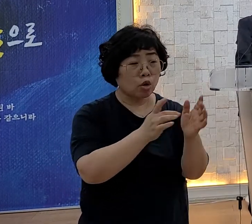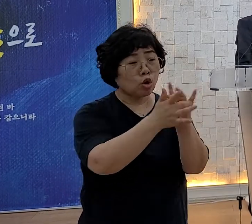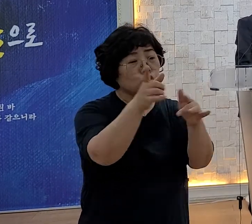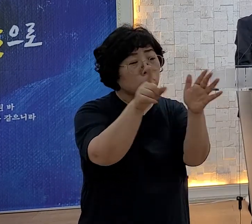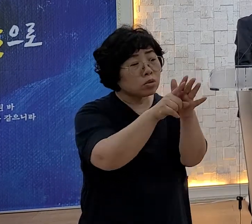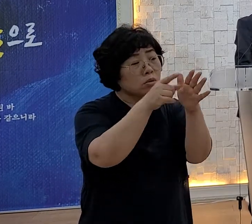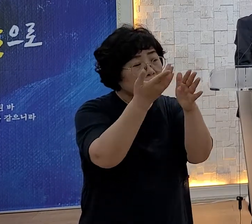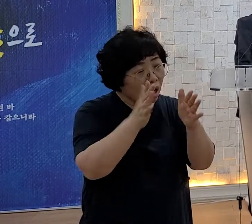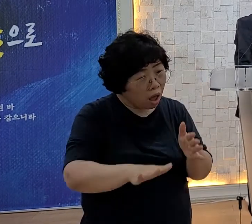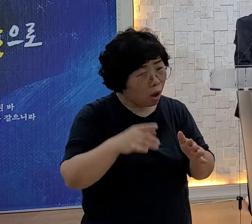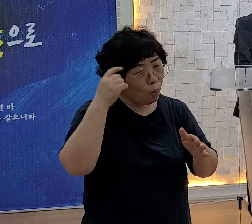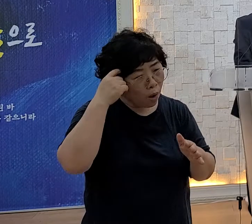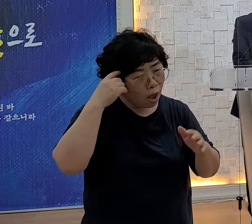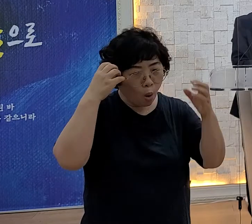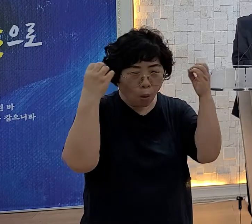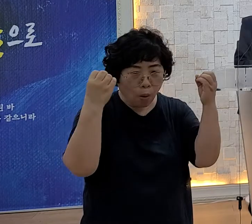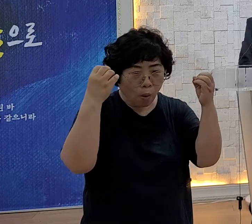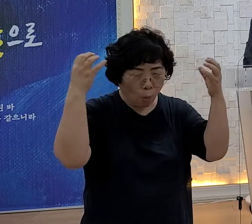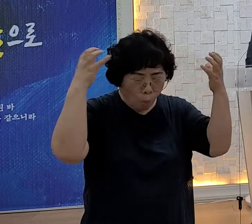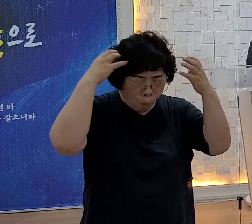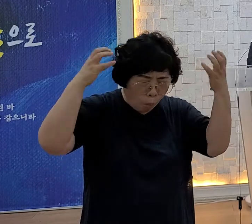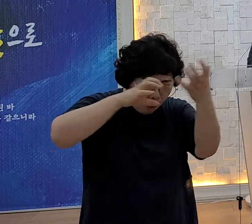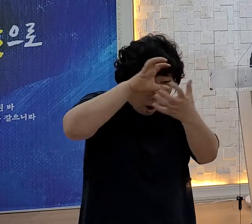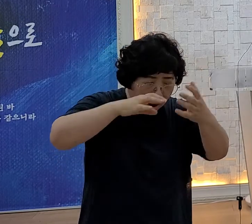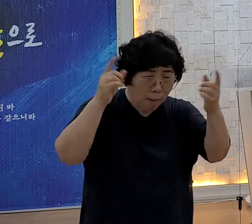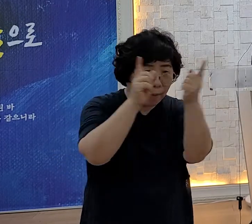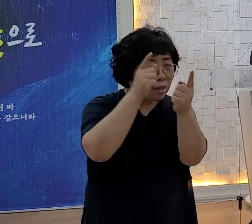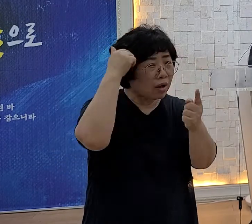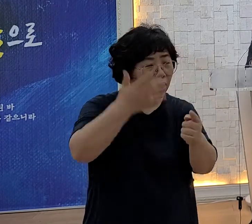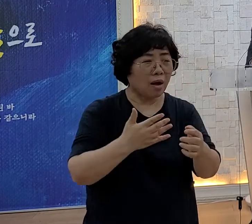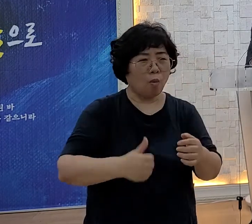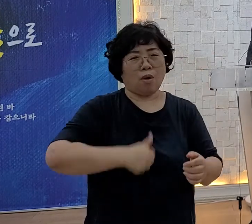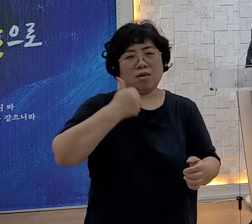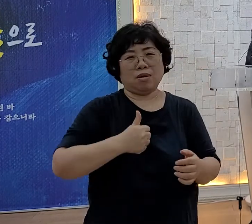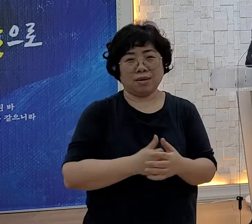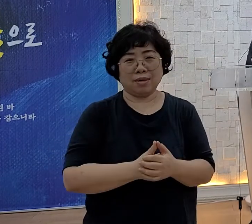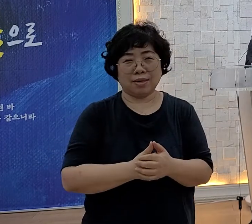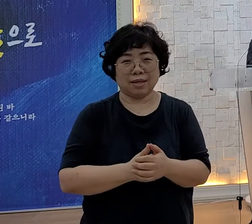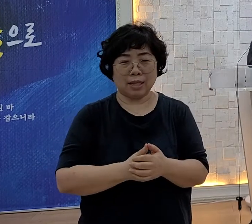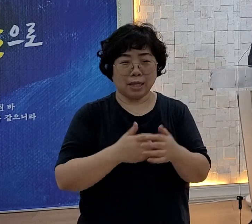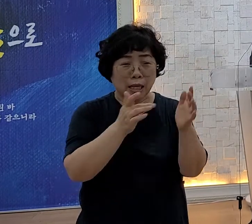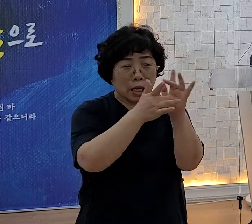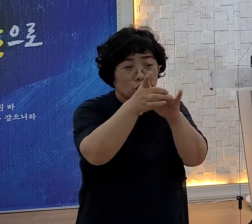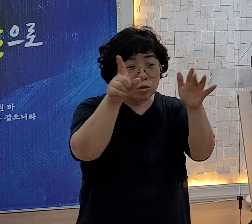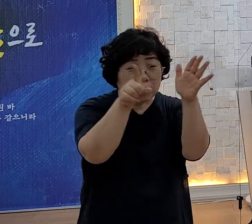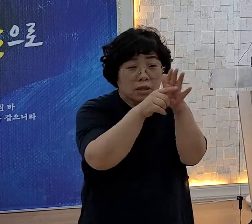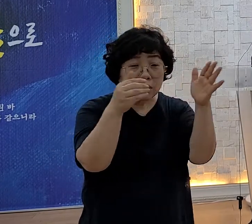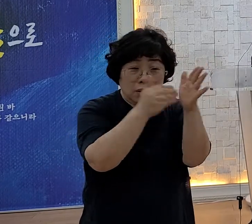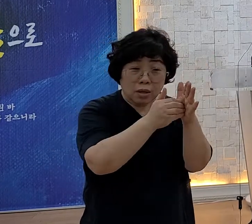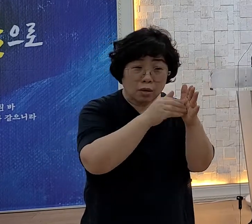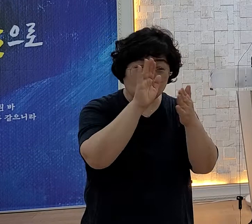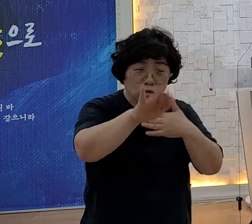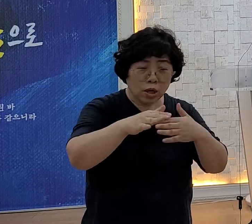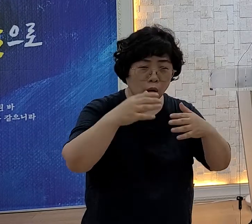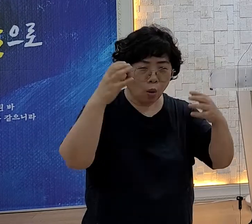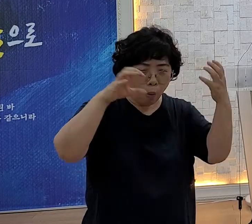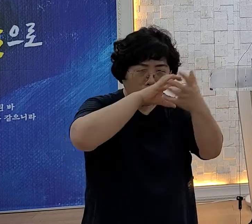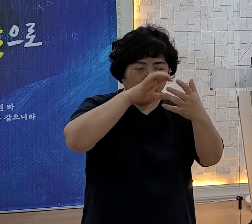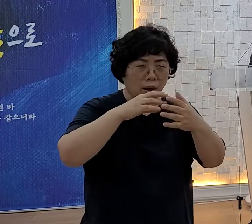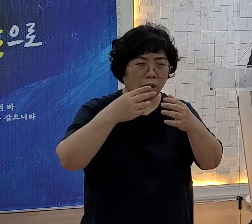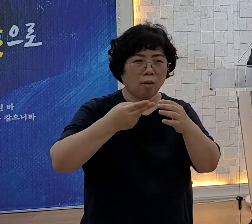예수 이렇게 생각하는 사람이 있습니다. 예수 믿으면 환난이 안 와야 된다고 생각합니다. 그렇지